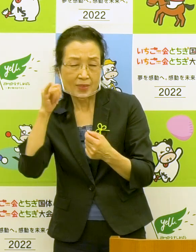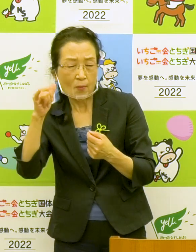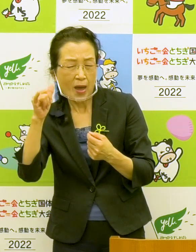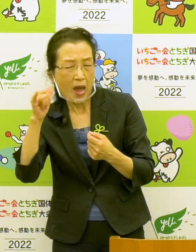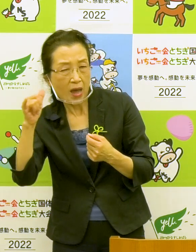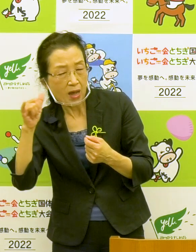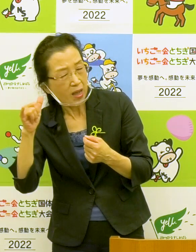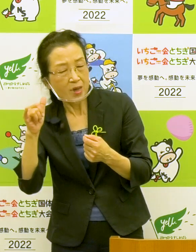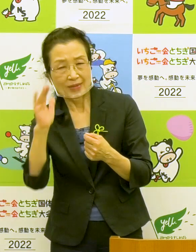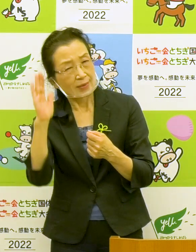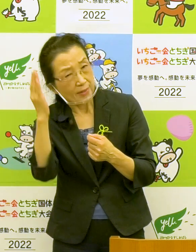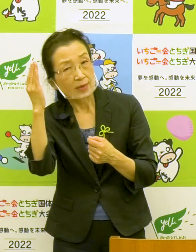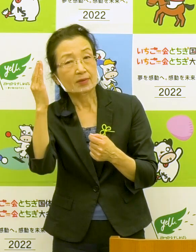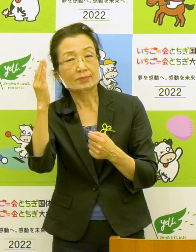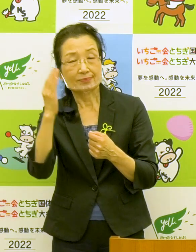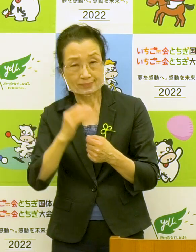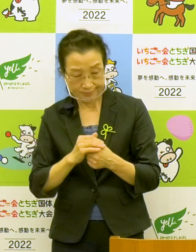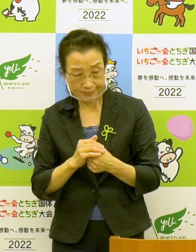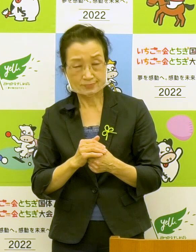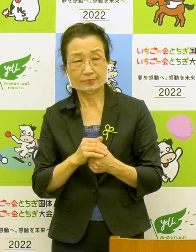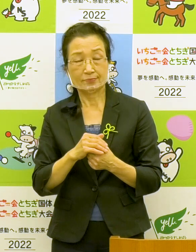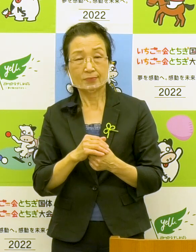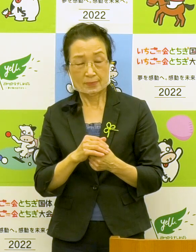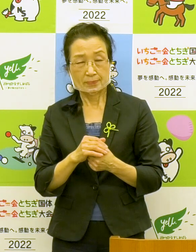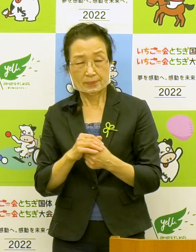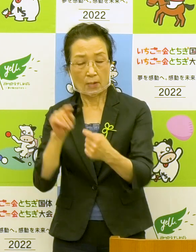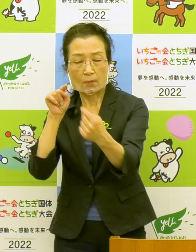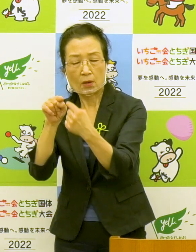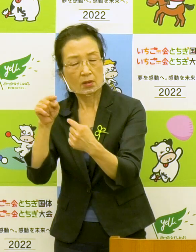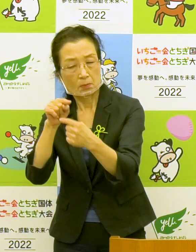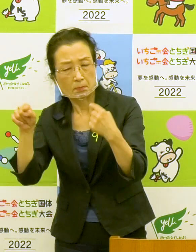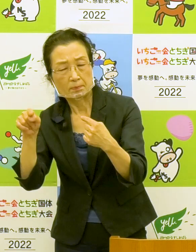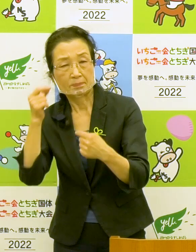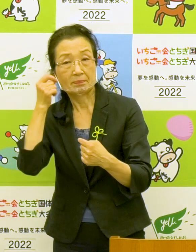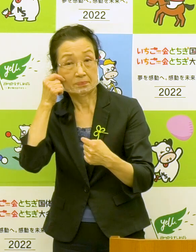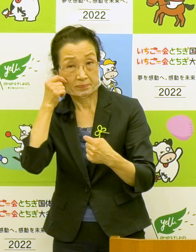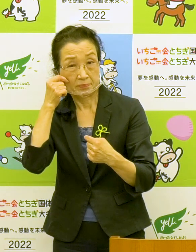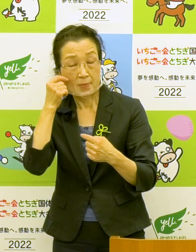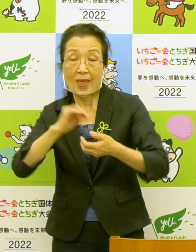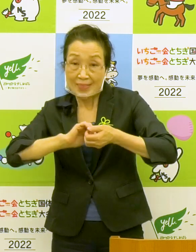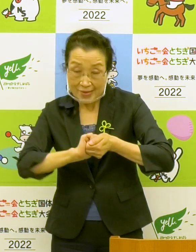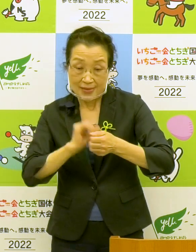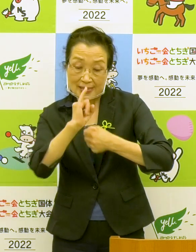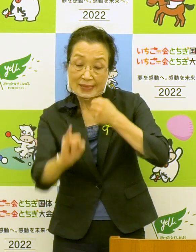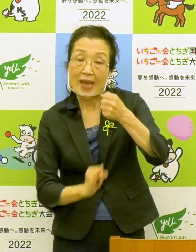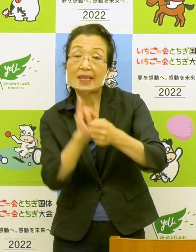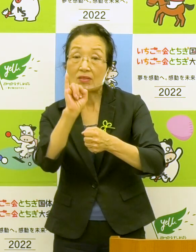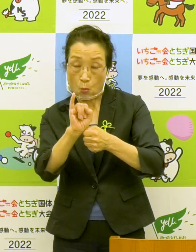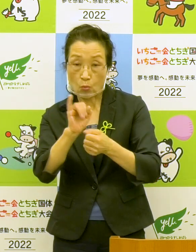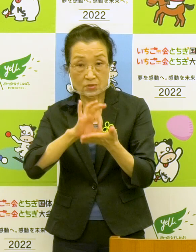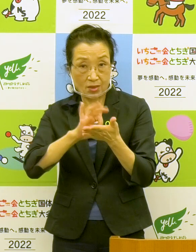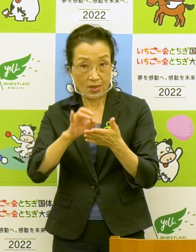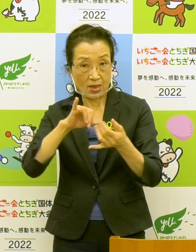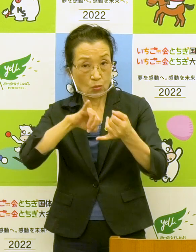か回線上の問題もあり、つながりにくくなっております。ぜひともインターネットでの予約をお願いします